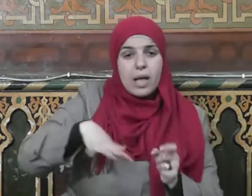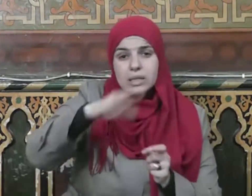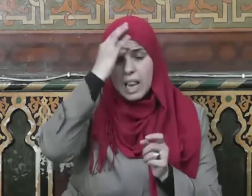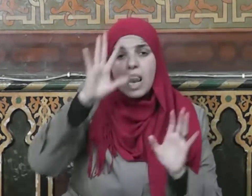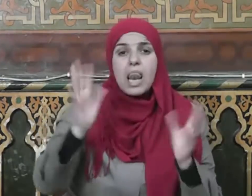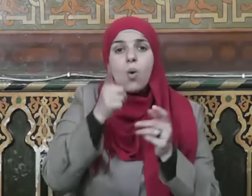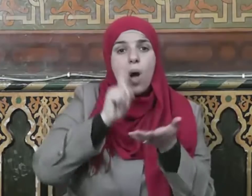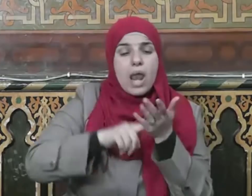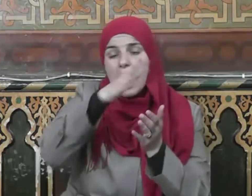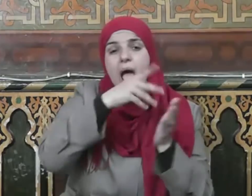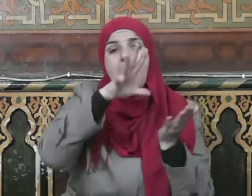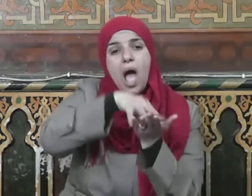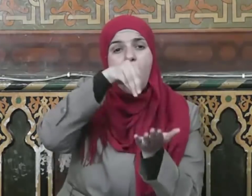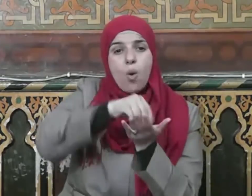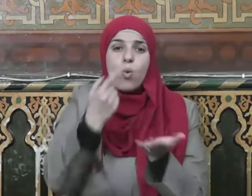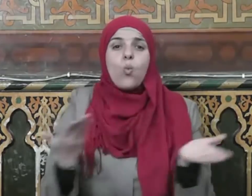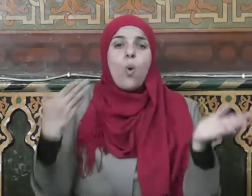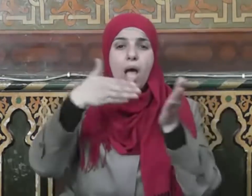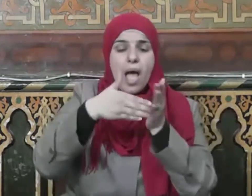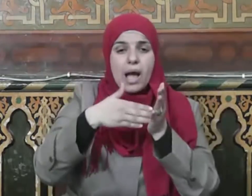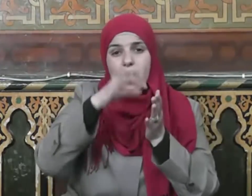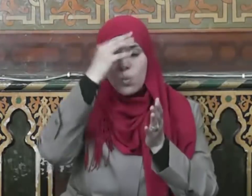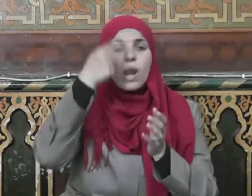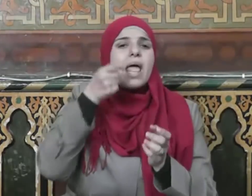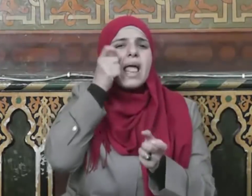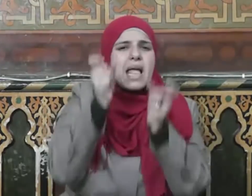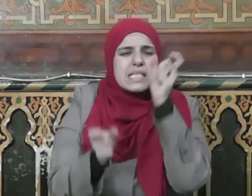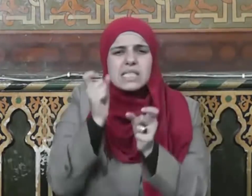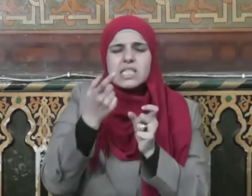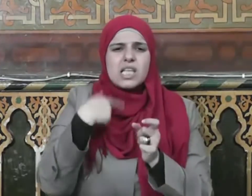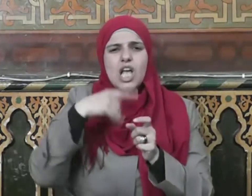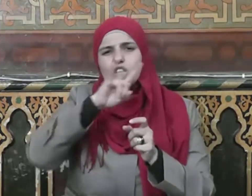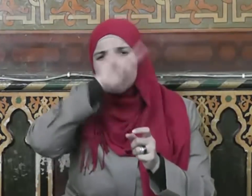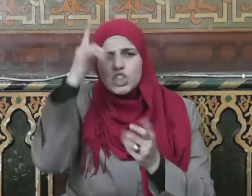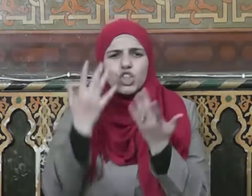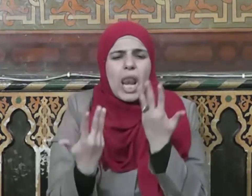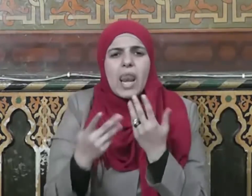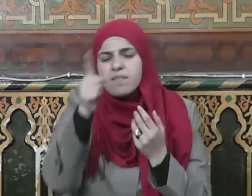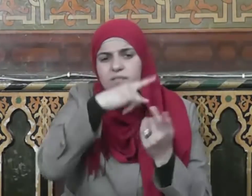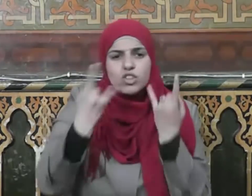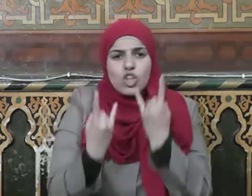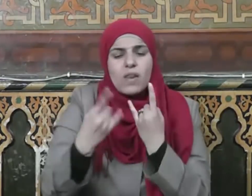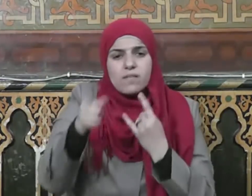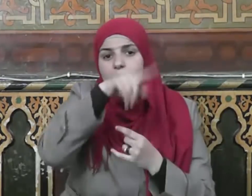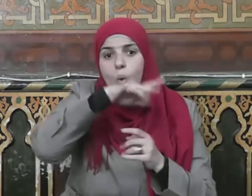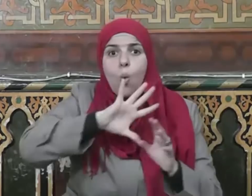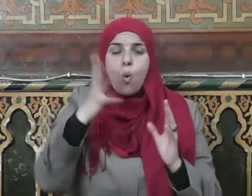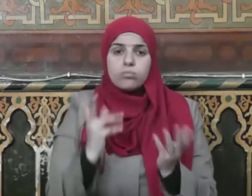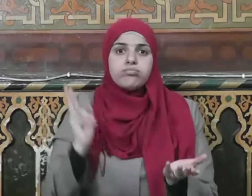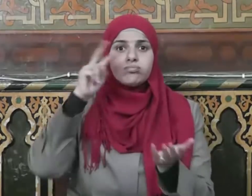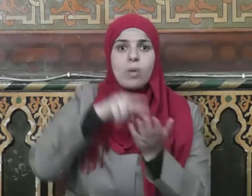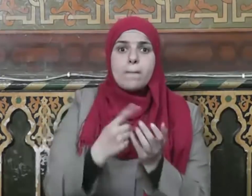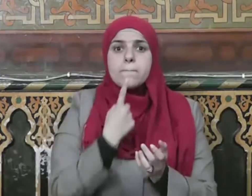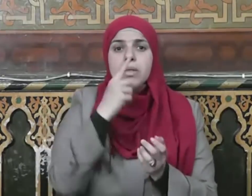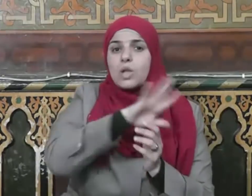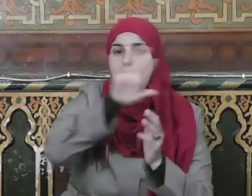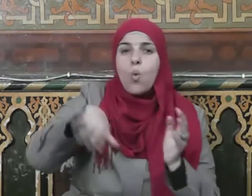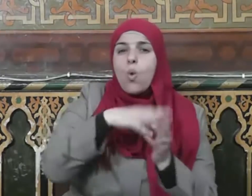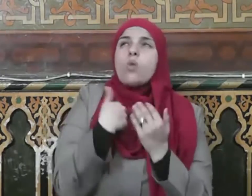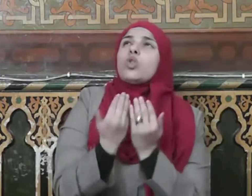أولكم وآخركم وإنسكم وجنكم قاموا في صعيد واحد فسألوني فأعطيت